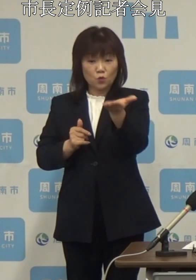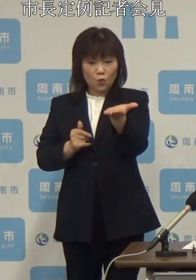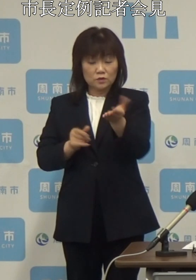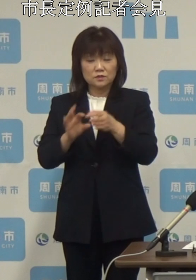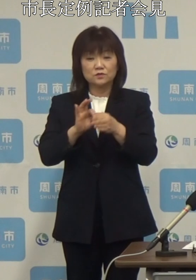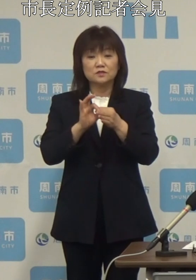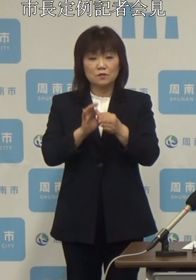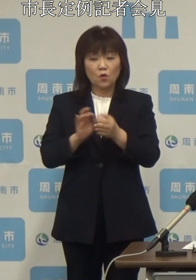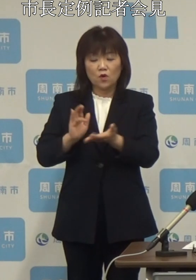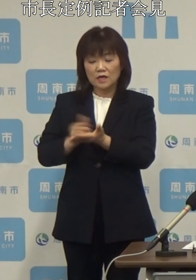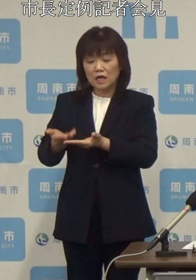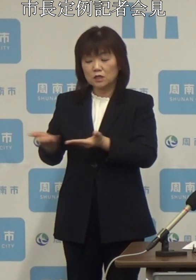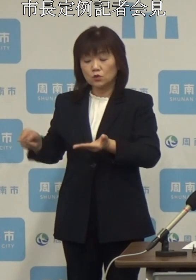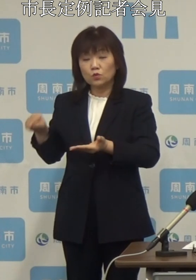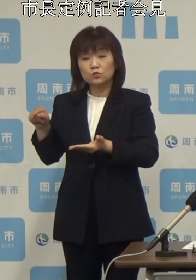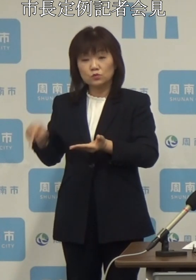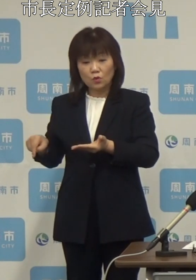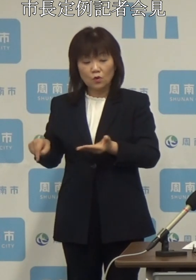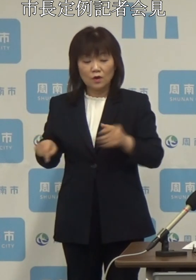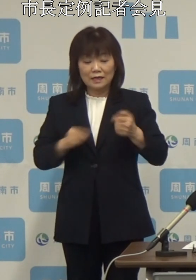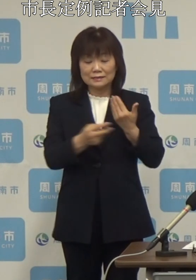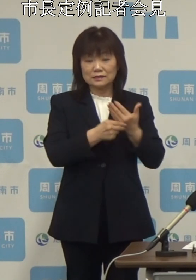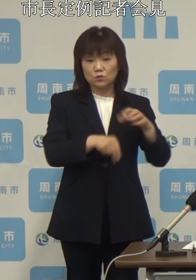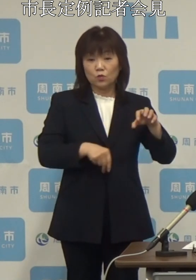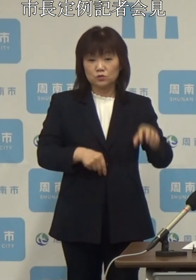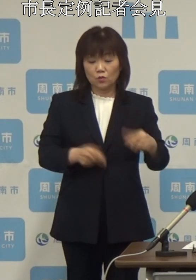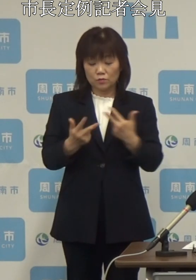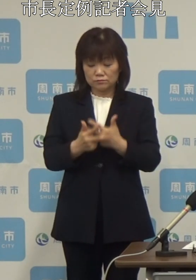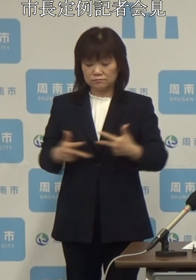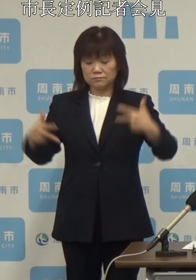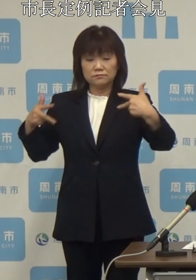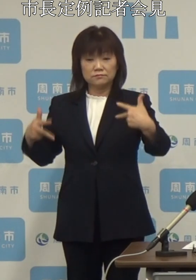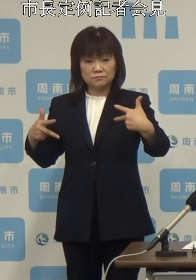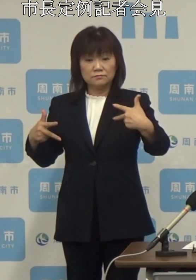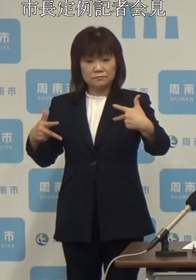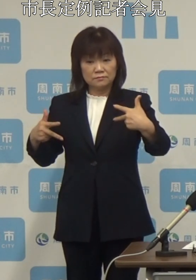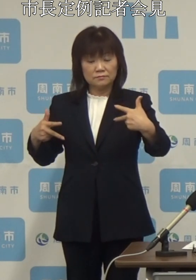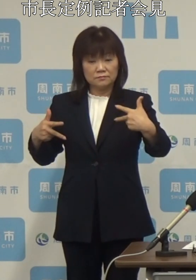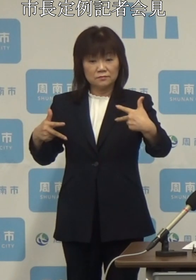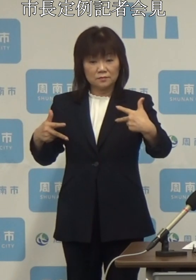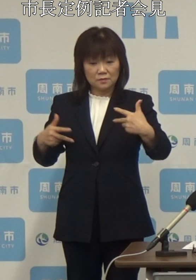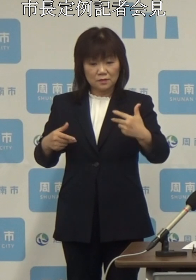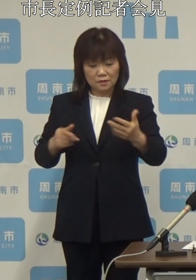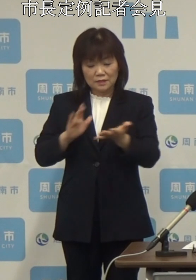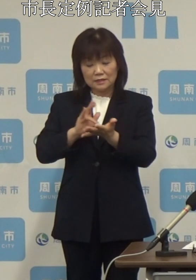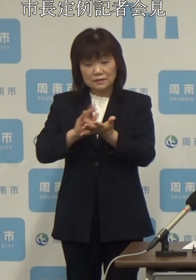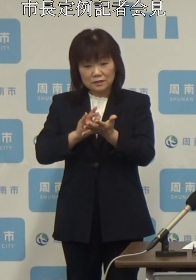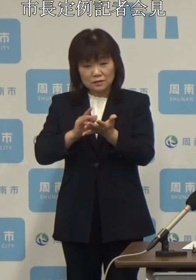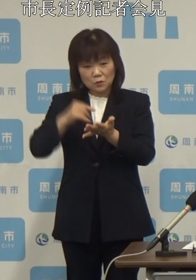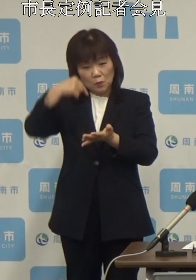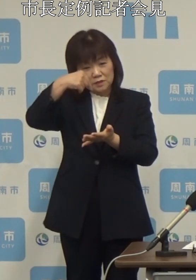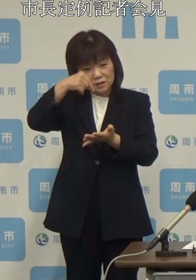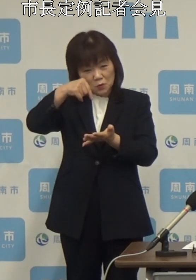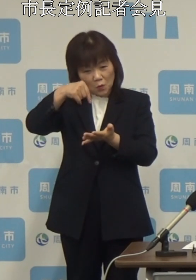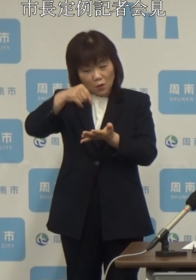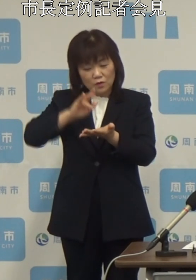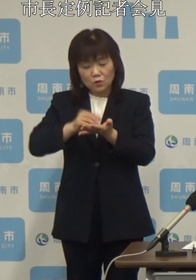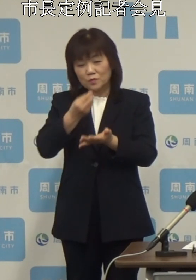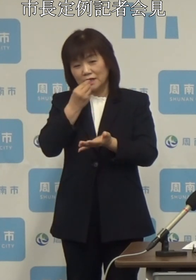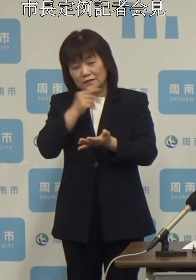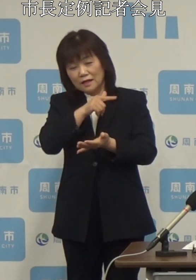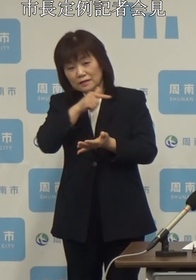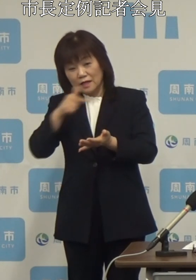ても薬局と巡回診療所をオンラインでつなぎ、服薬指導を行った